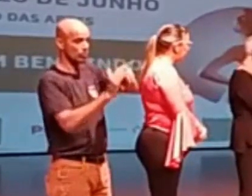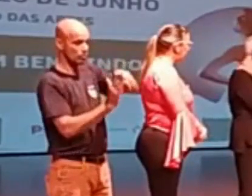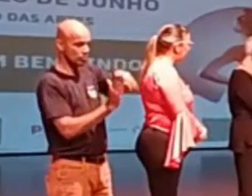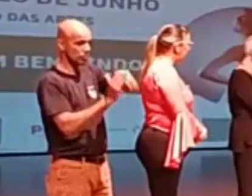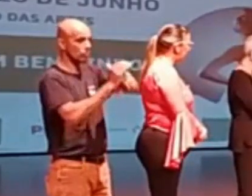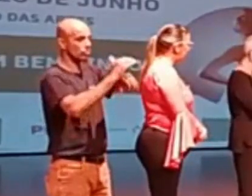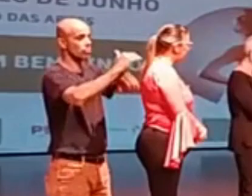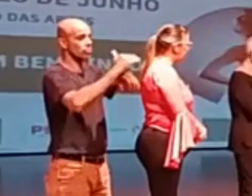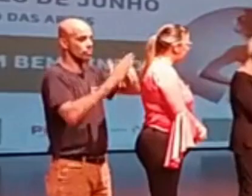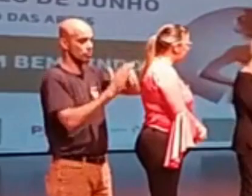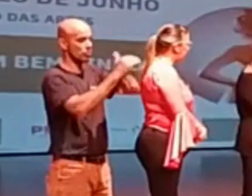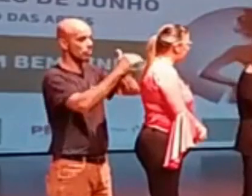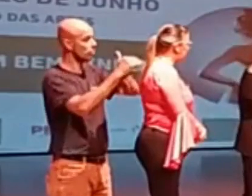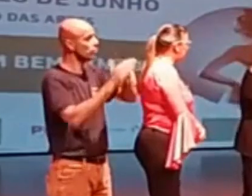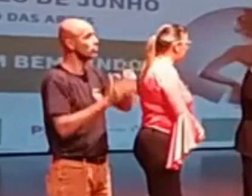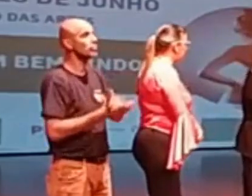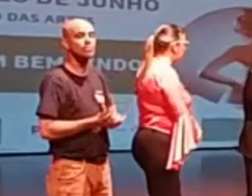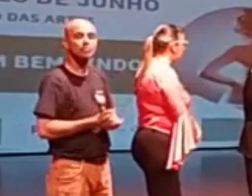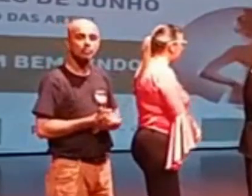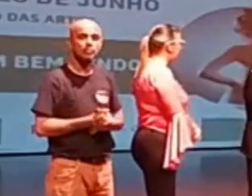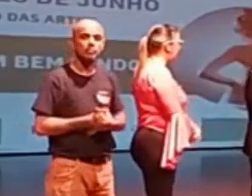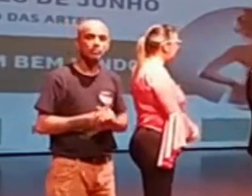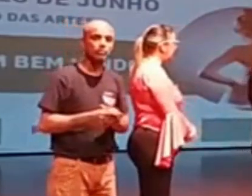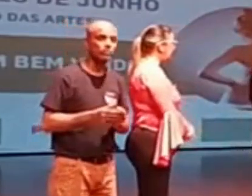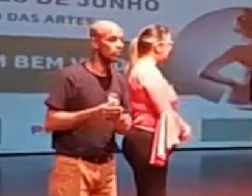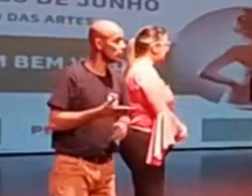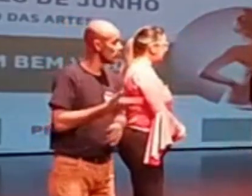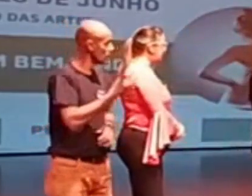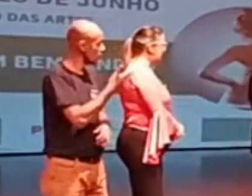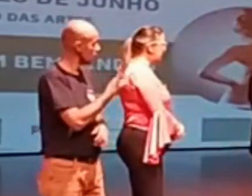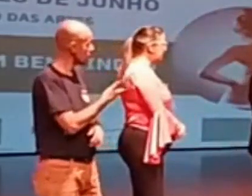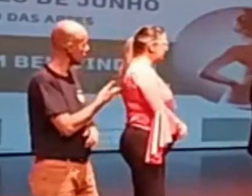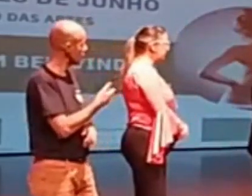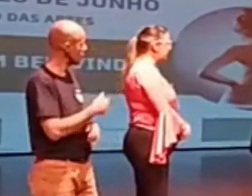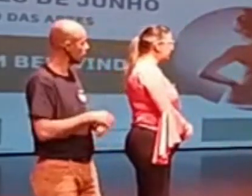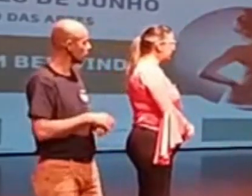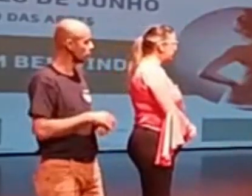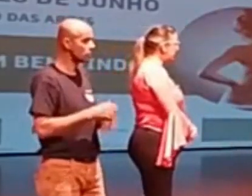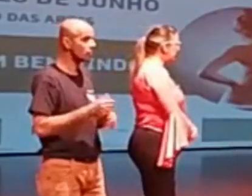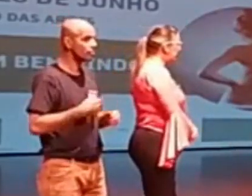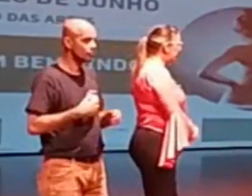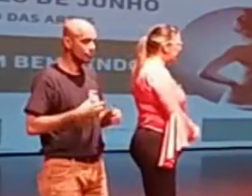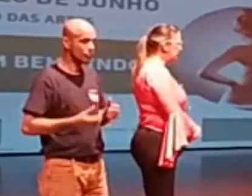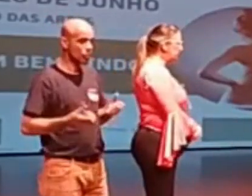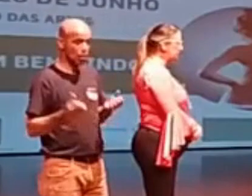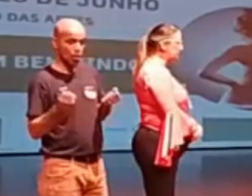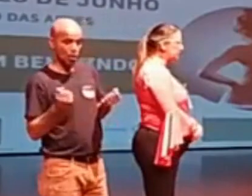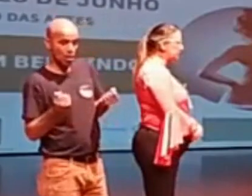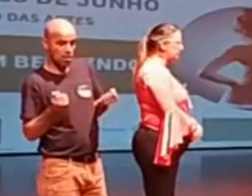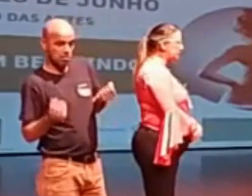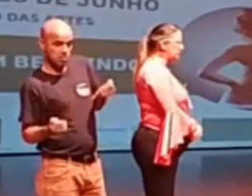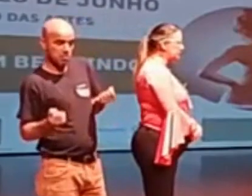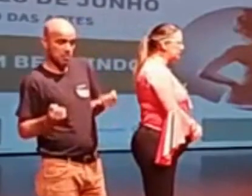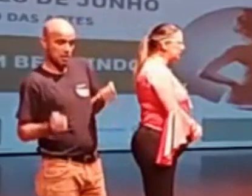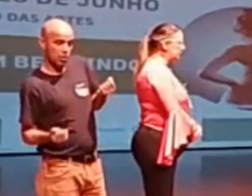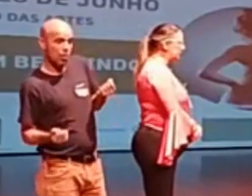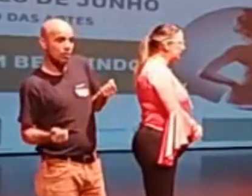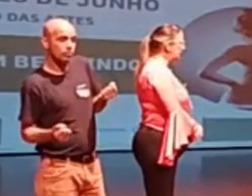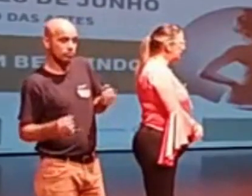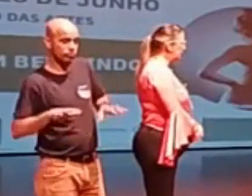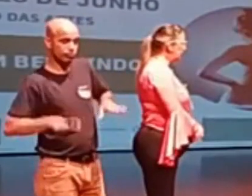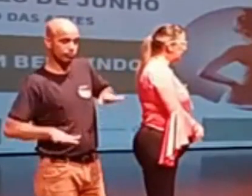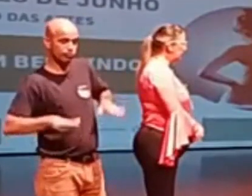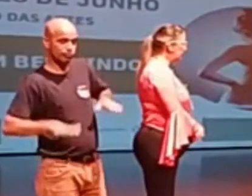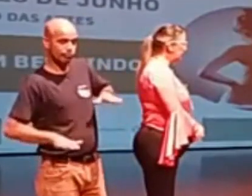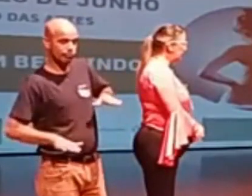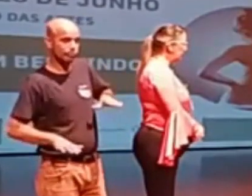Aquela questão que eu falei, aquela questão que a gente falou que há uma distribuição de peso que fica mais clara para um dos lados, aquilo